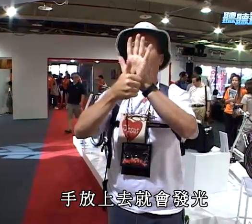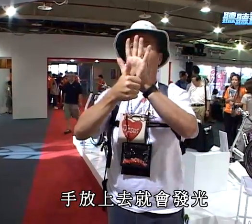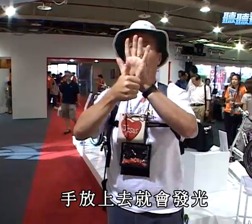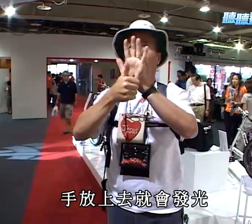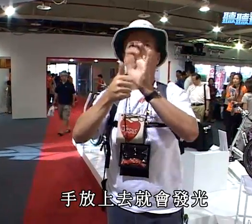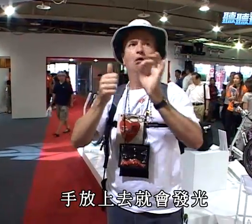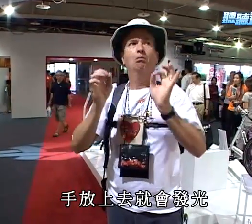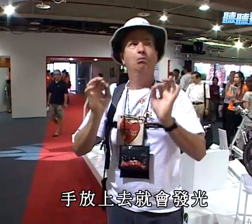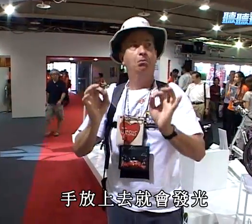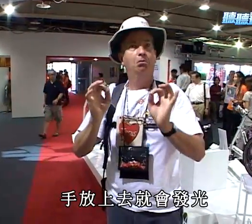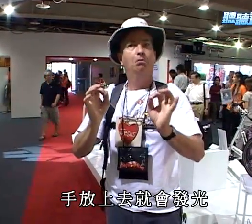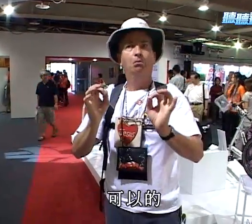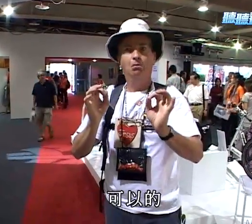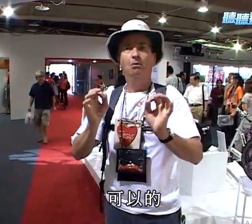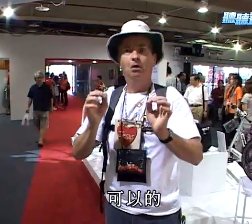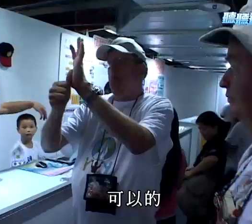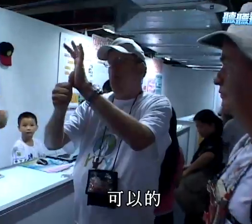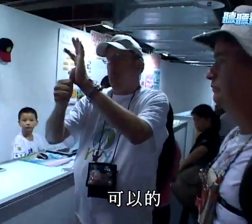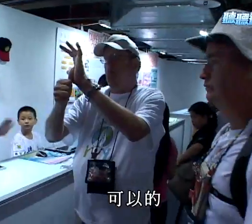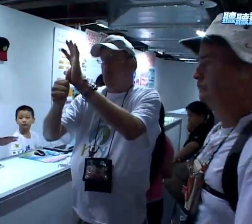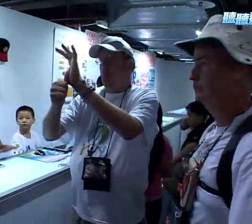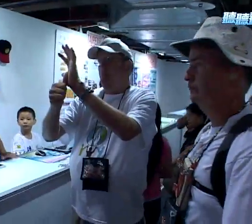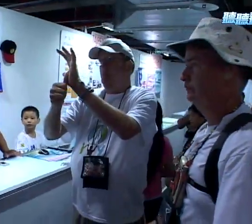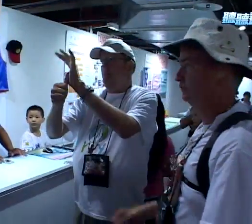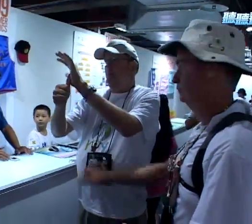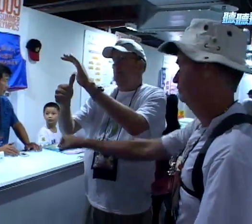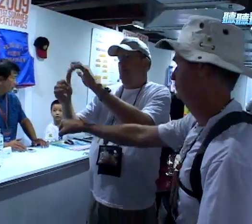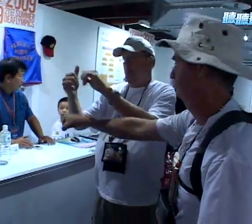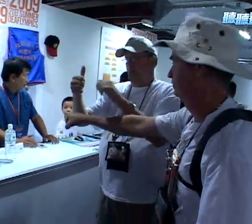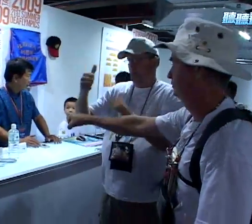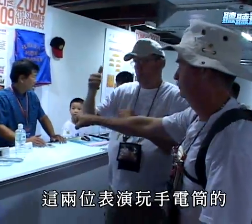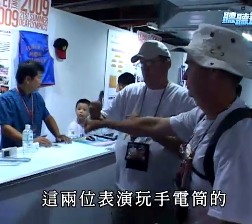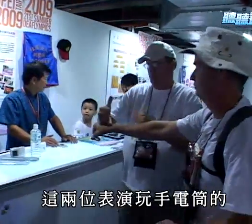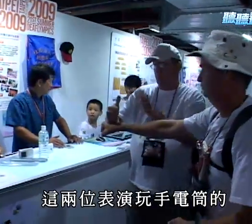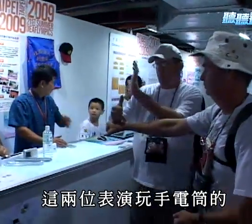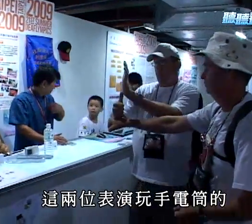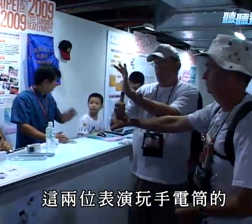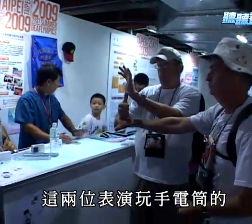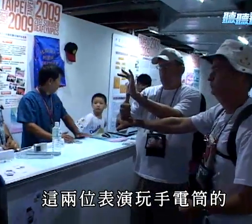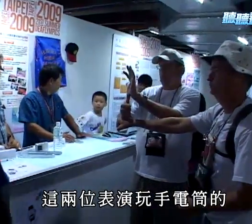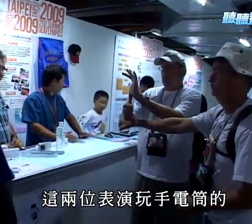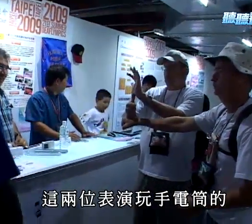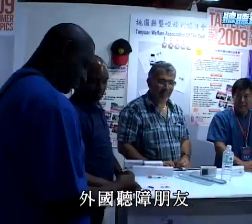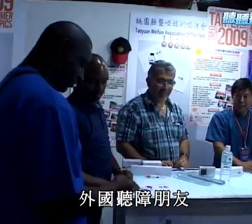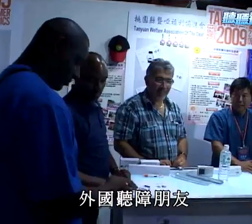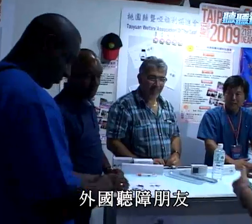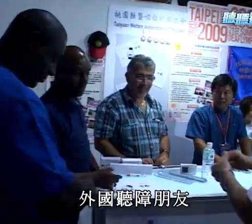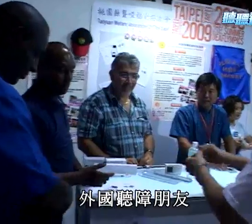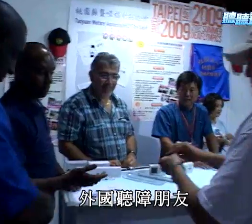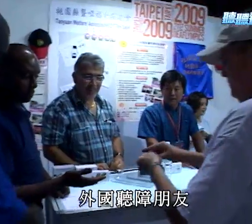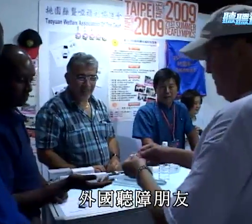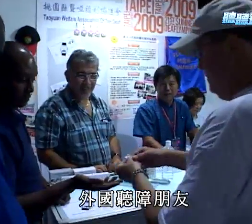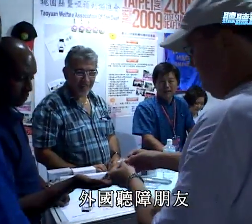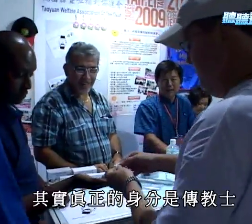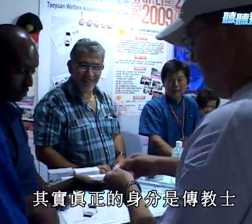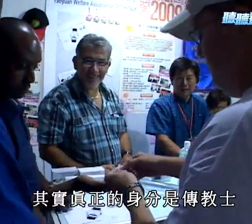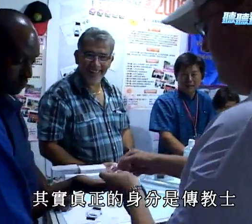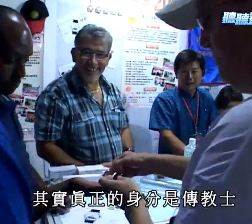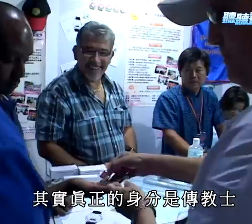发光。可以的。 这两位表演玩手电筒的外国听障朋友，其实真正的身